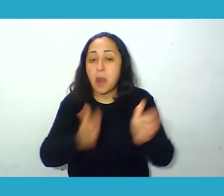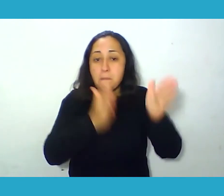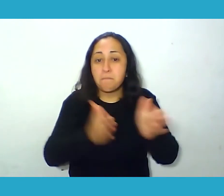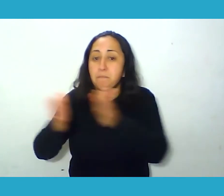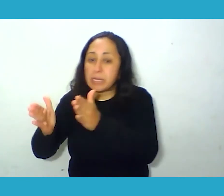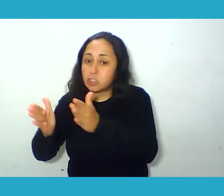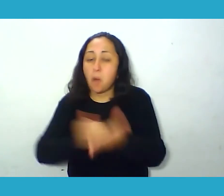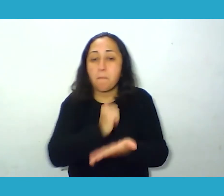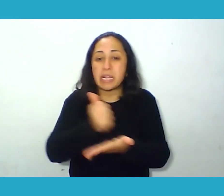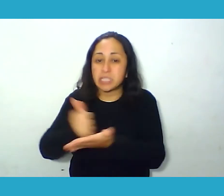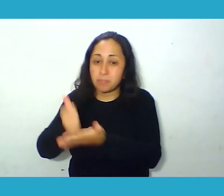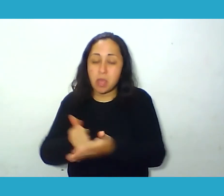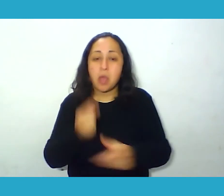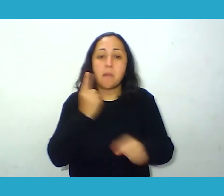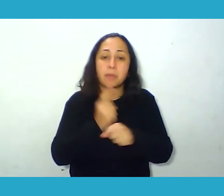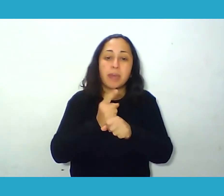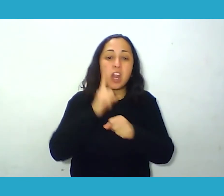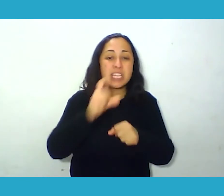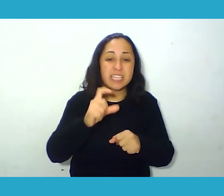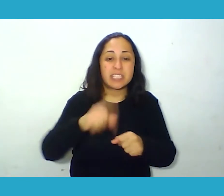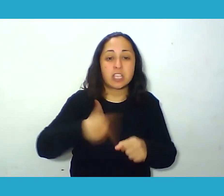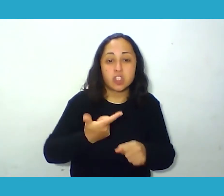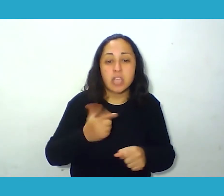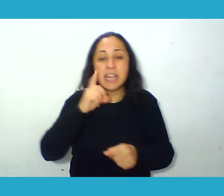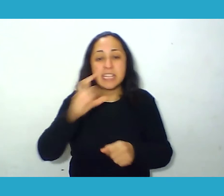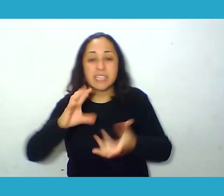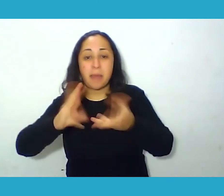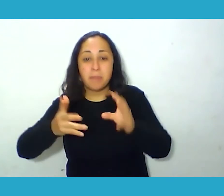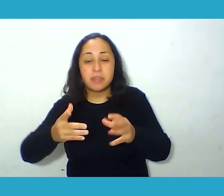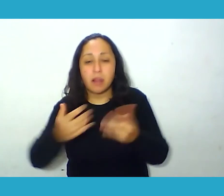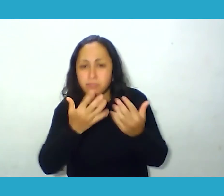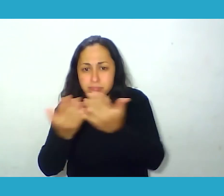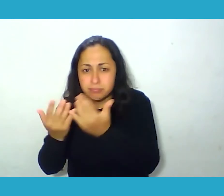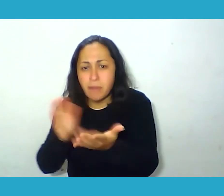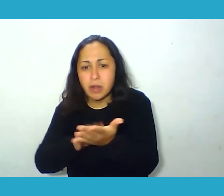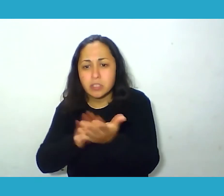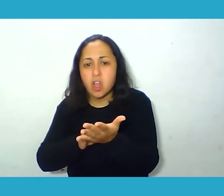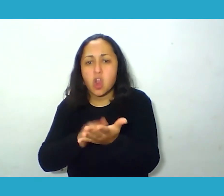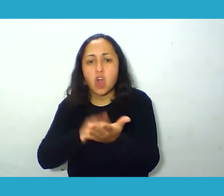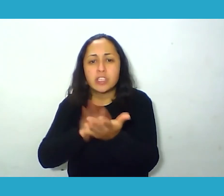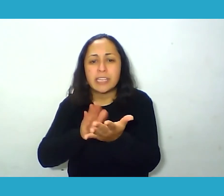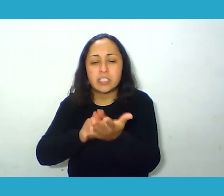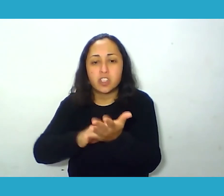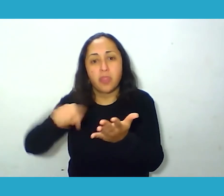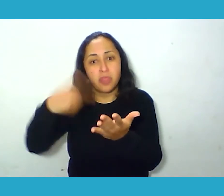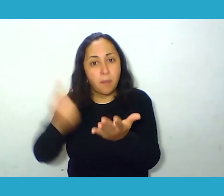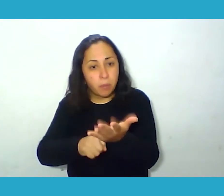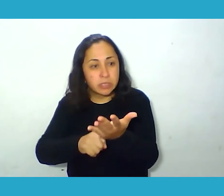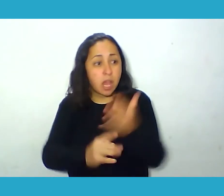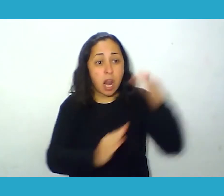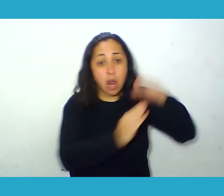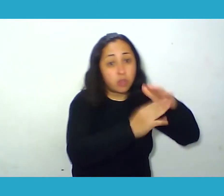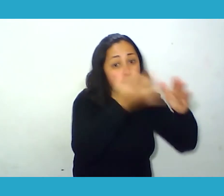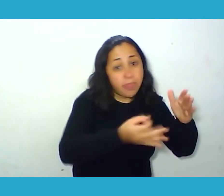procedimiento participativo, el que significa obtener licencia social y ambiental. La evaluación y constatación es el siguiente paso, que debe hacer la